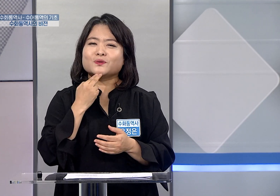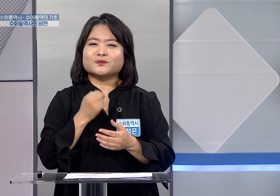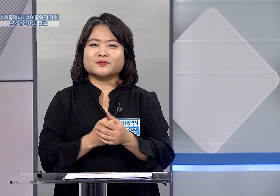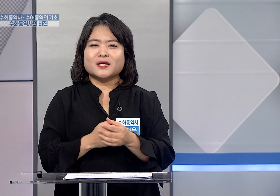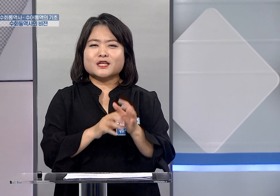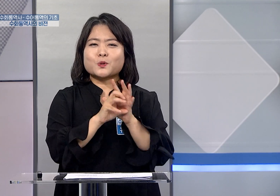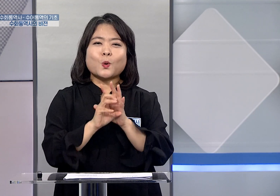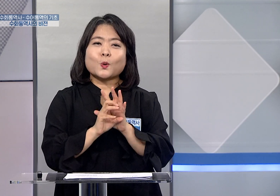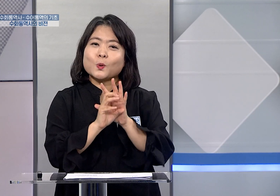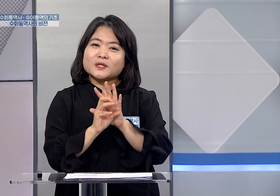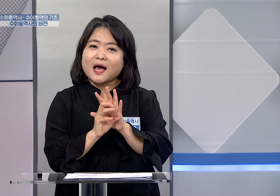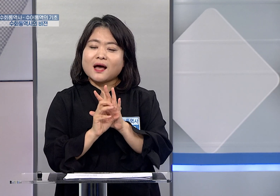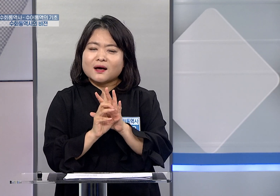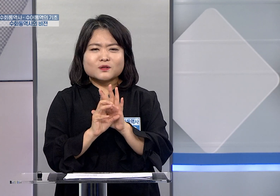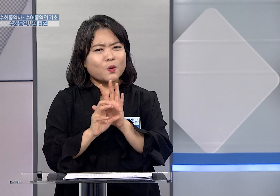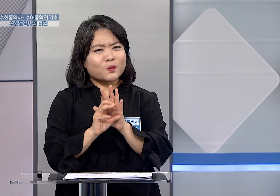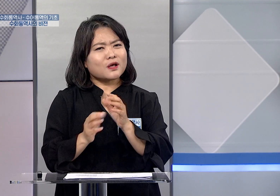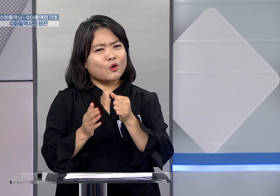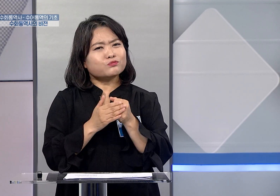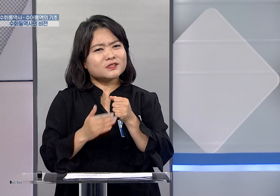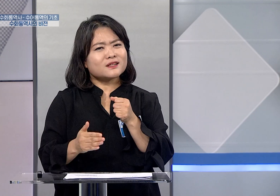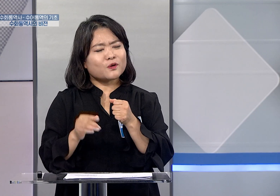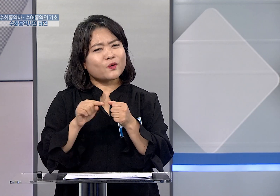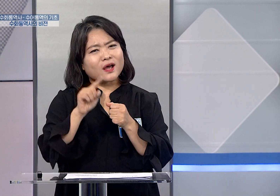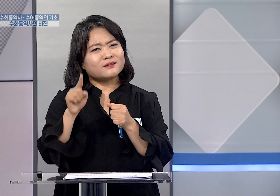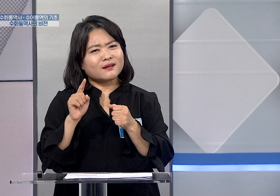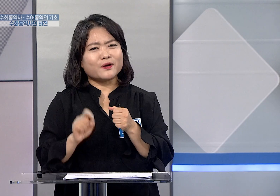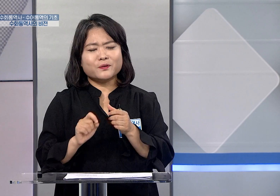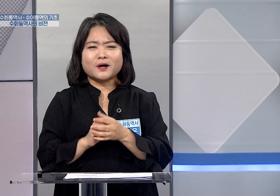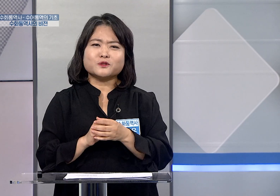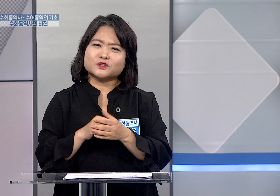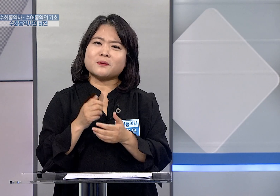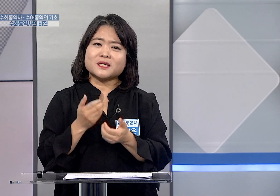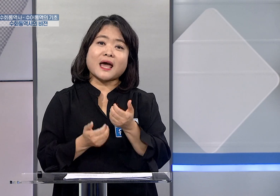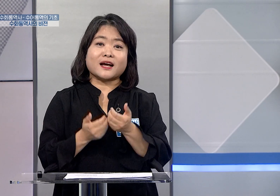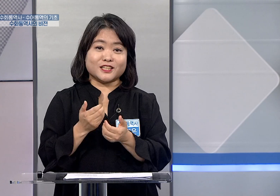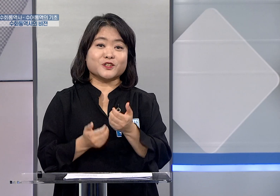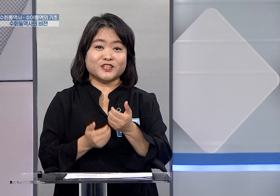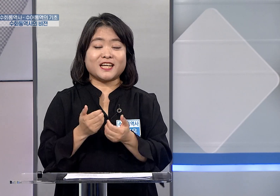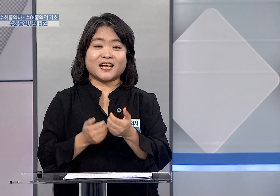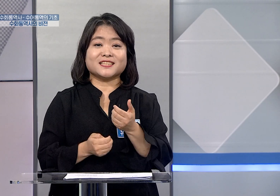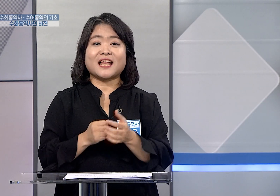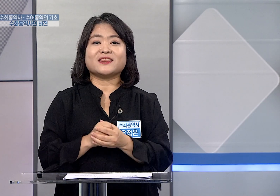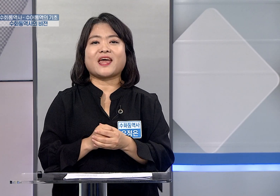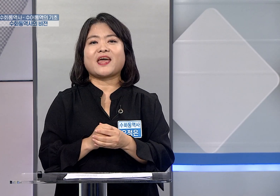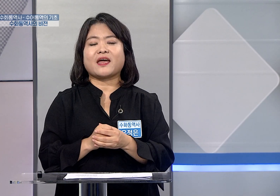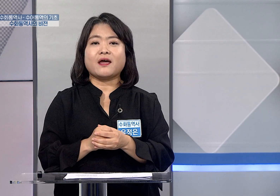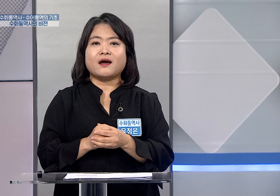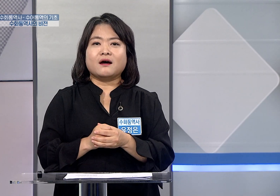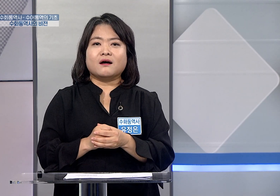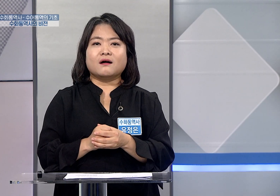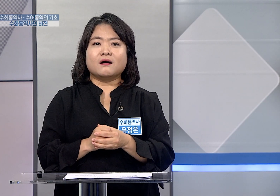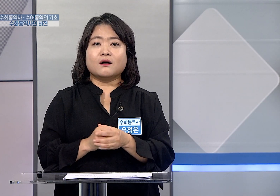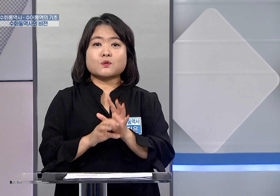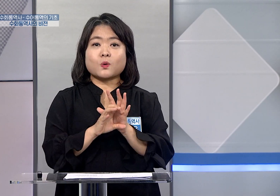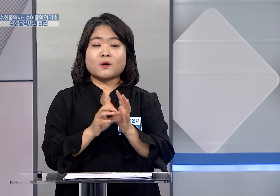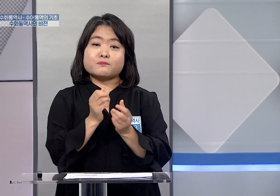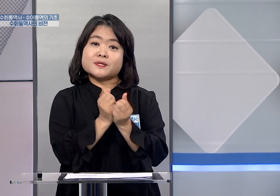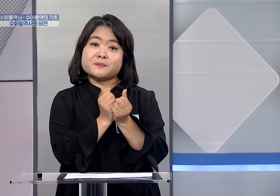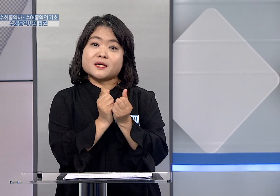물론 이 코로나 덕분이라고 해야 되나요? 아유 참 이게 아이러니하기는 한데 코로나 브리핑